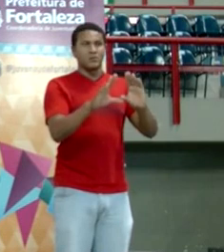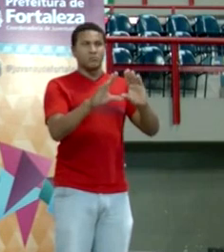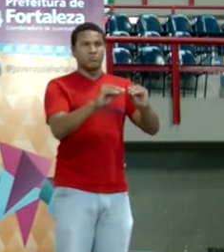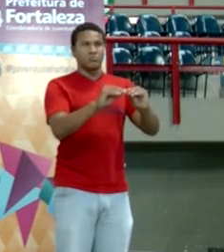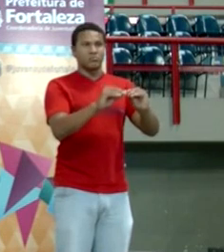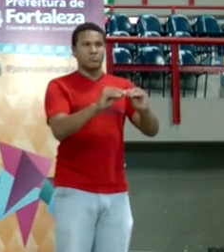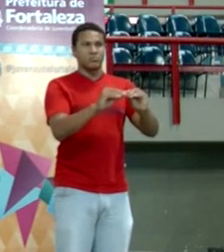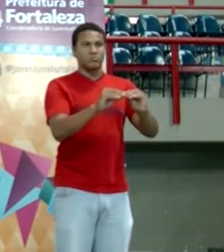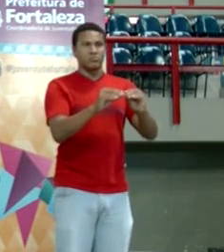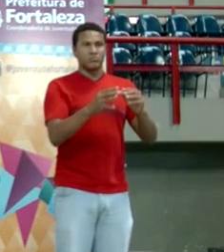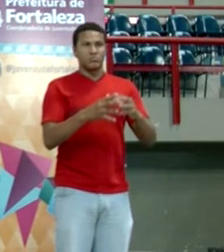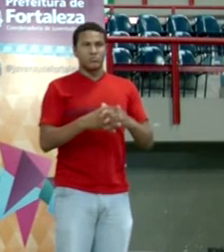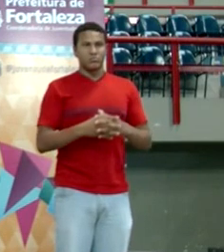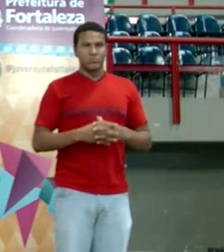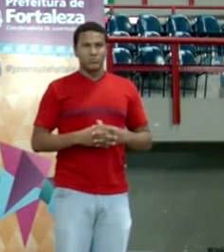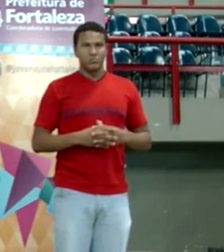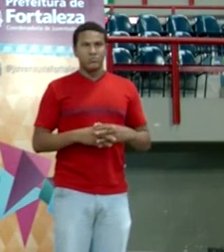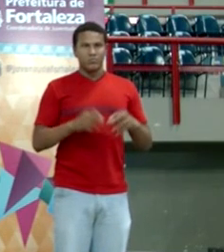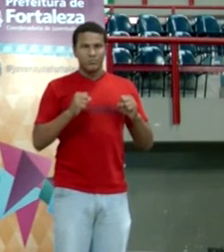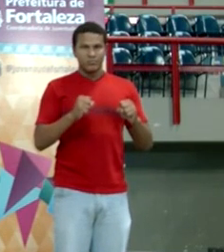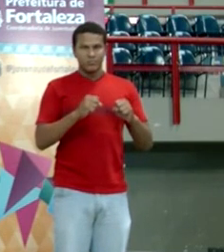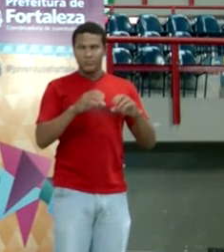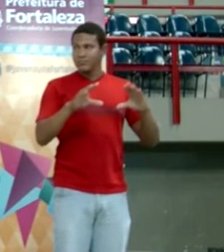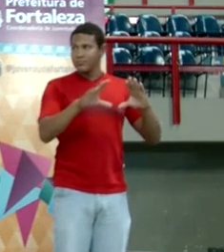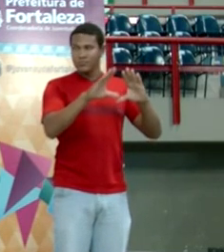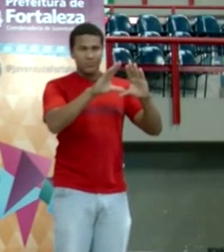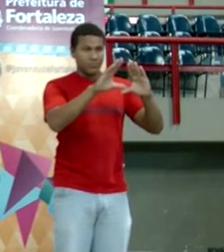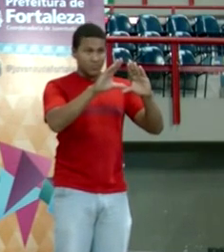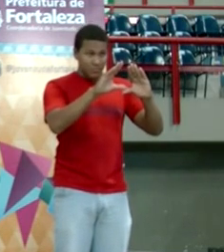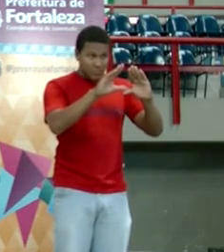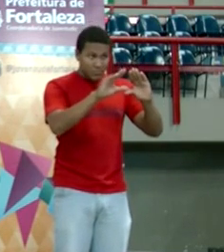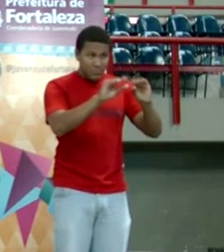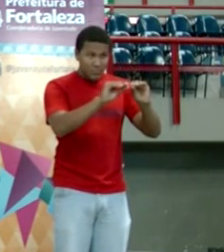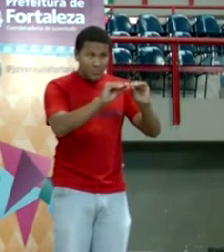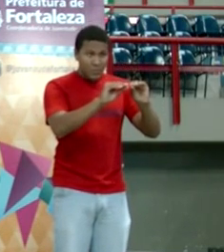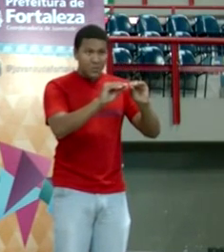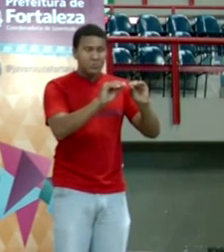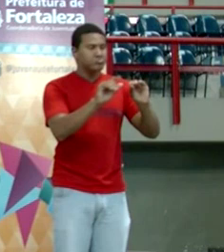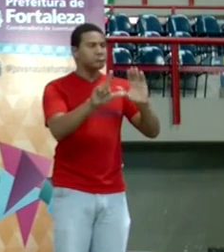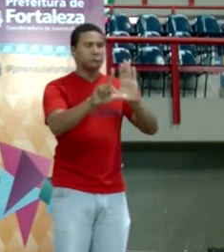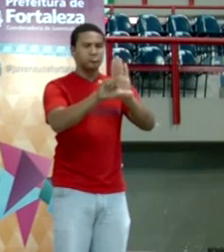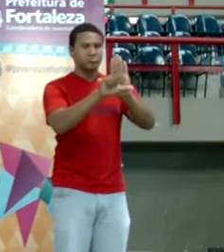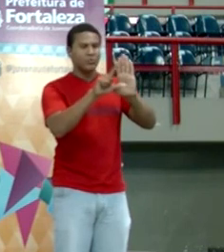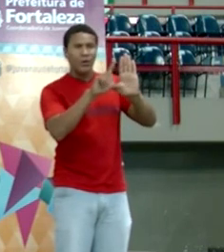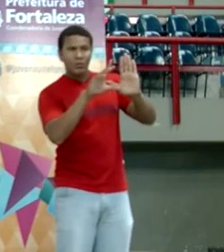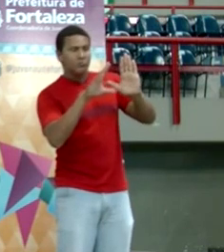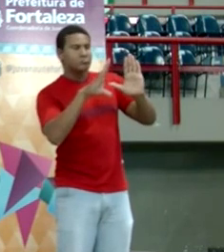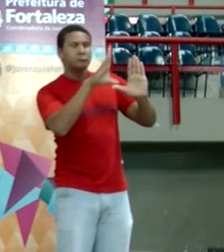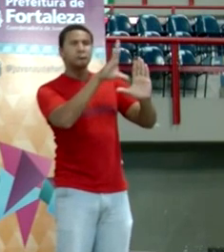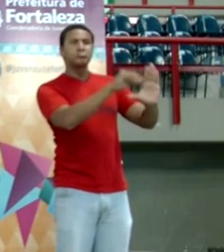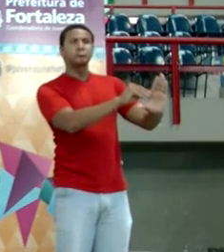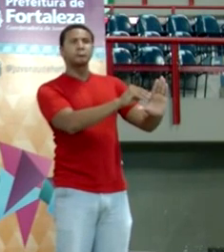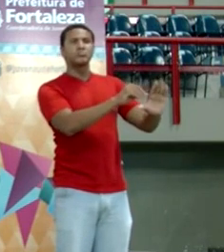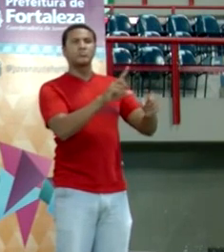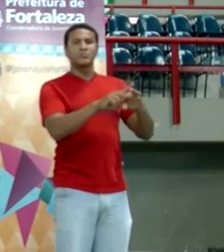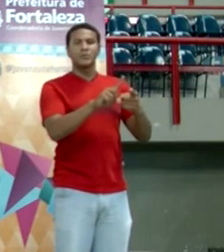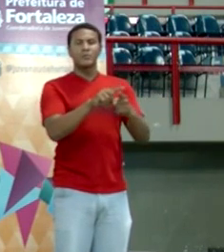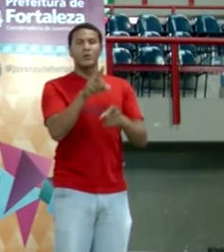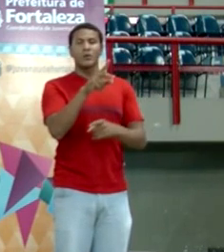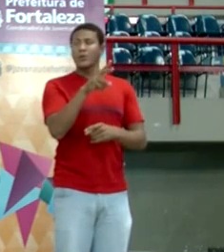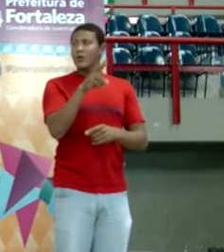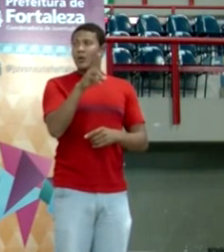impedir. O rei pode vetar leis e o nome do primeiro-ministro.